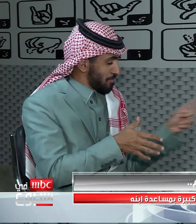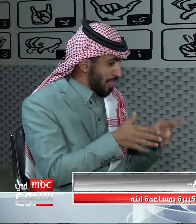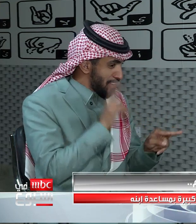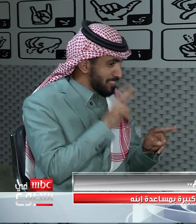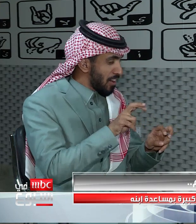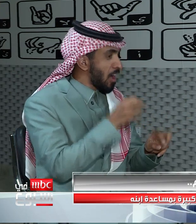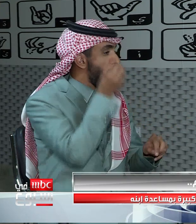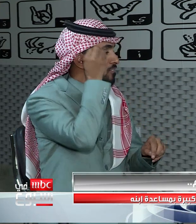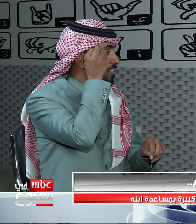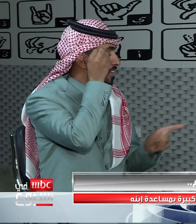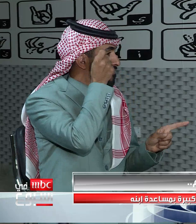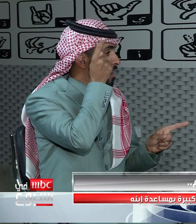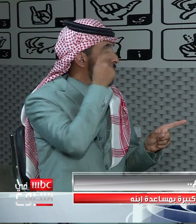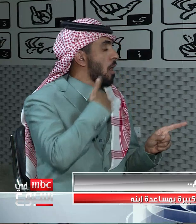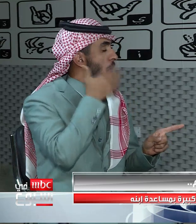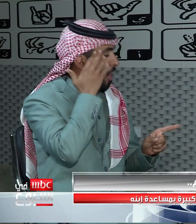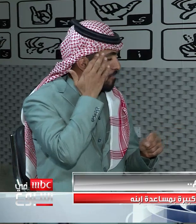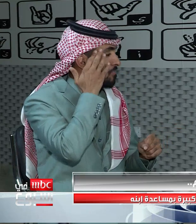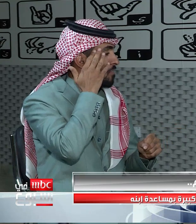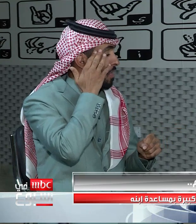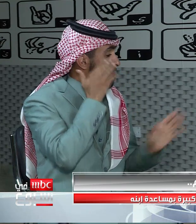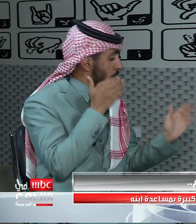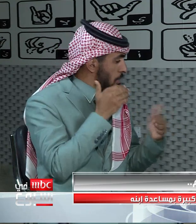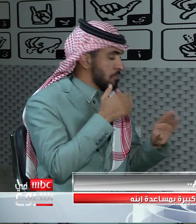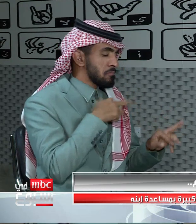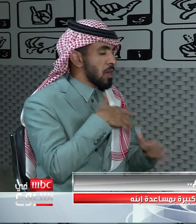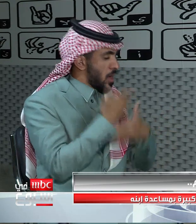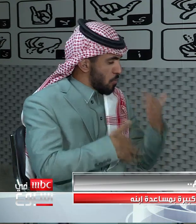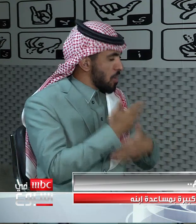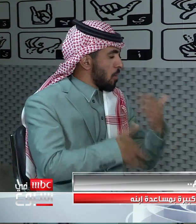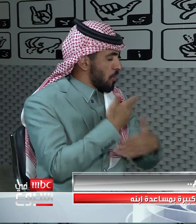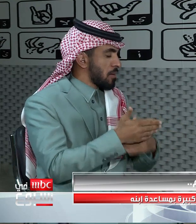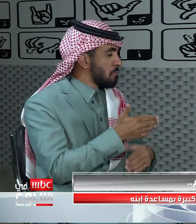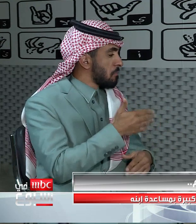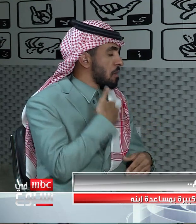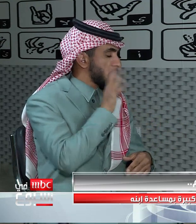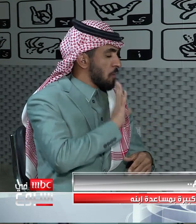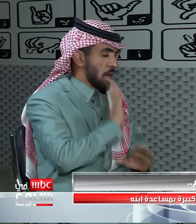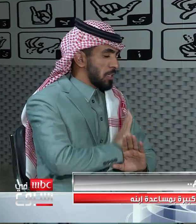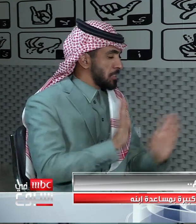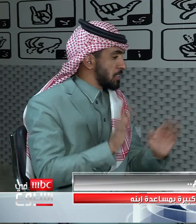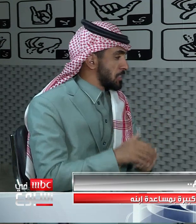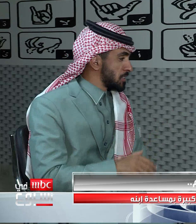يعني مرة كان مرة يعشق الراليات من زمان، ومرة وأنا دائما أشوفه، يعني وأنا دائما أشوفه، إنه هو دائما يشوف المجلات